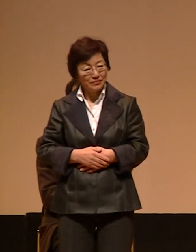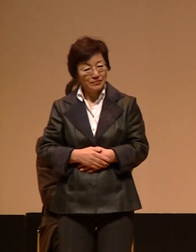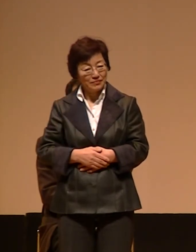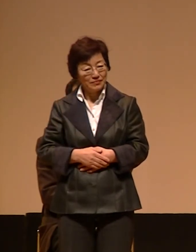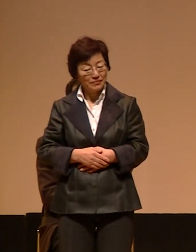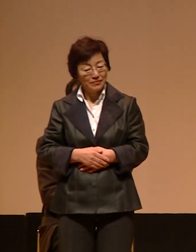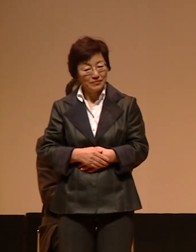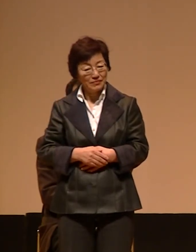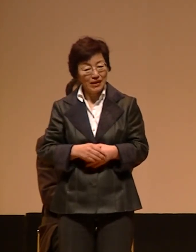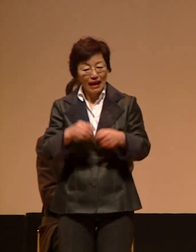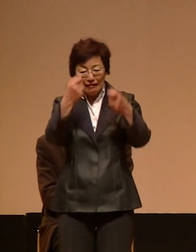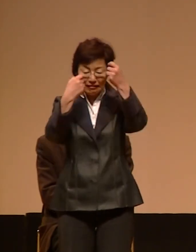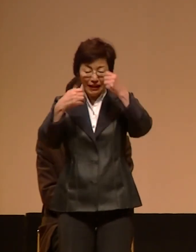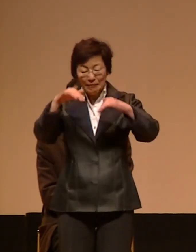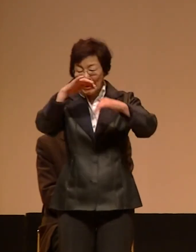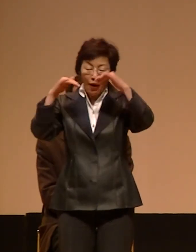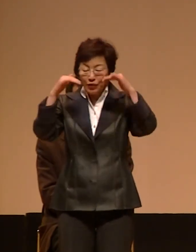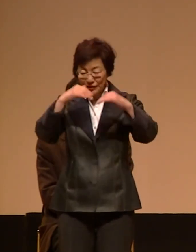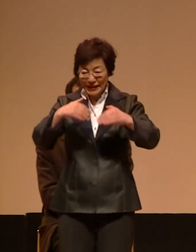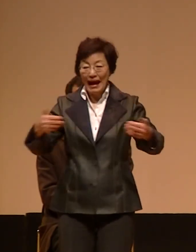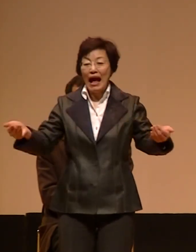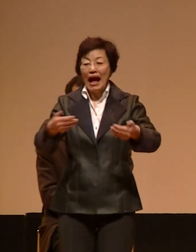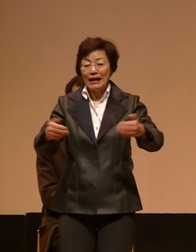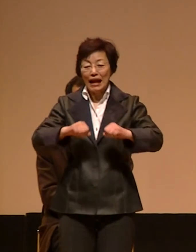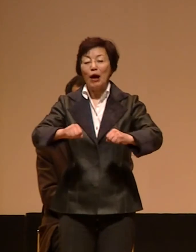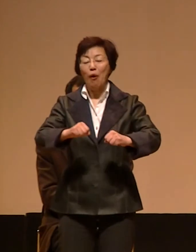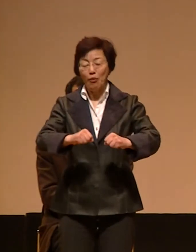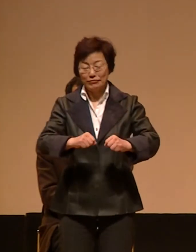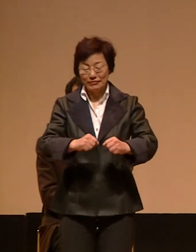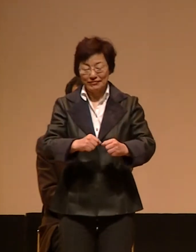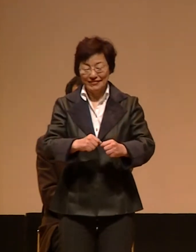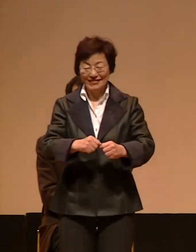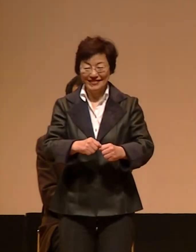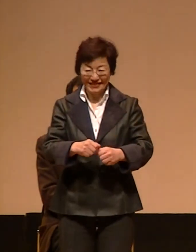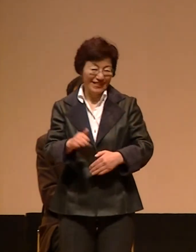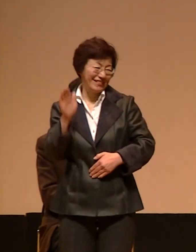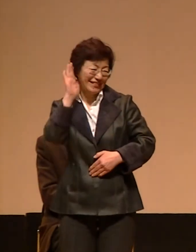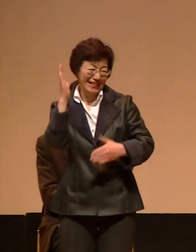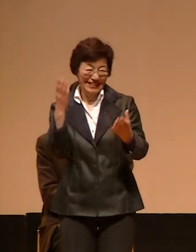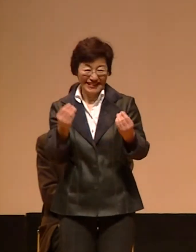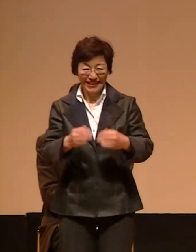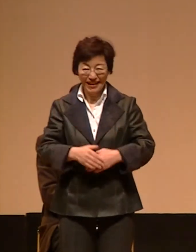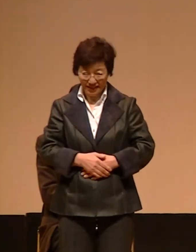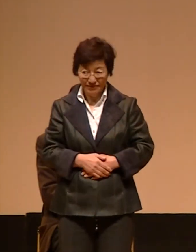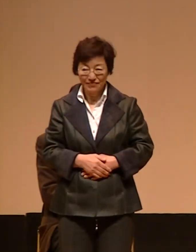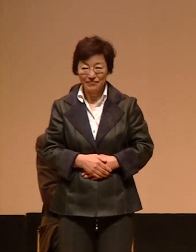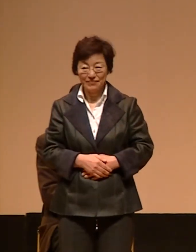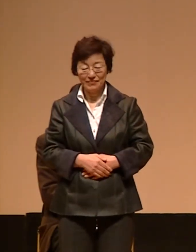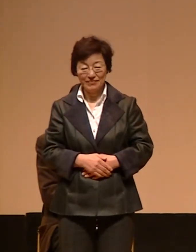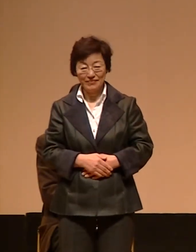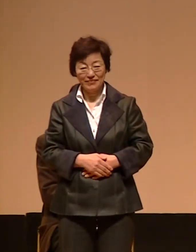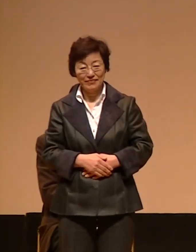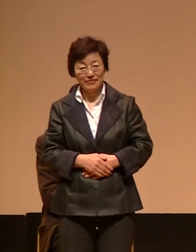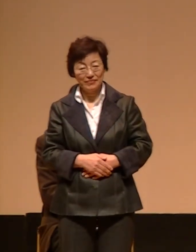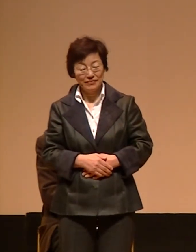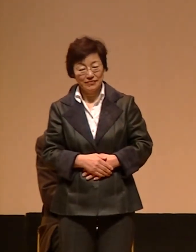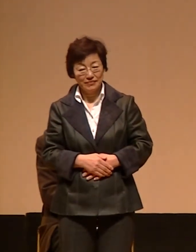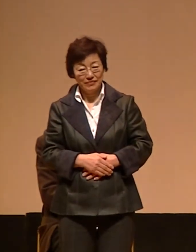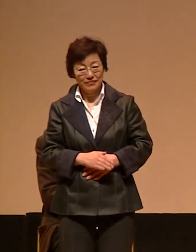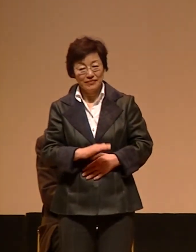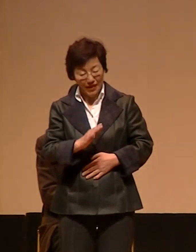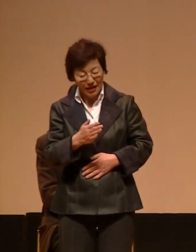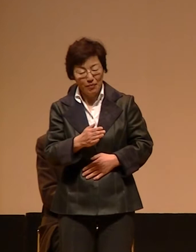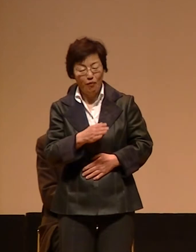涙を拭いて働こうという詩の朗読がありました。実